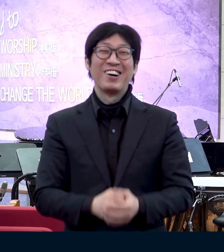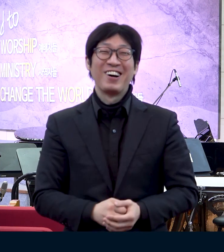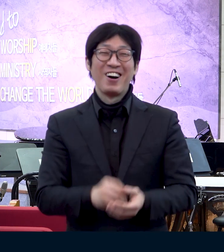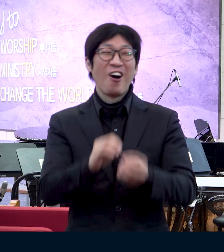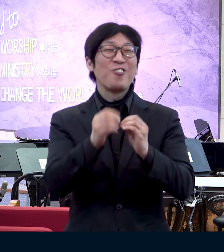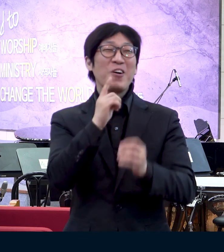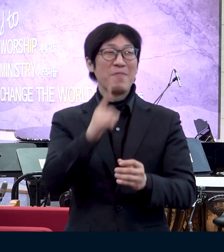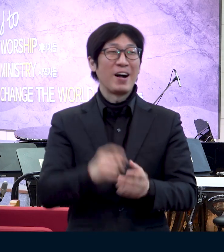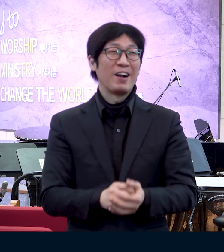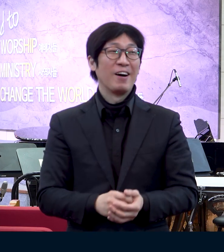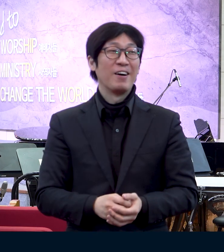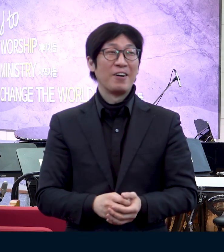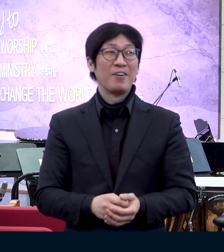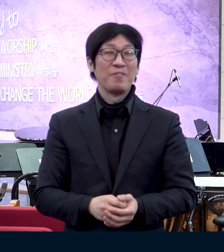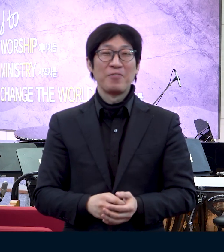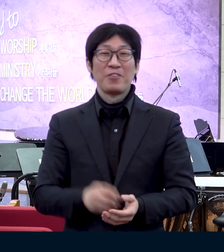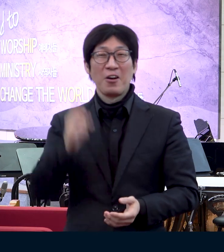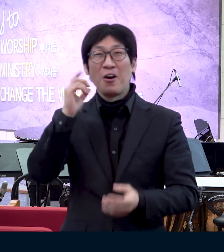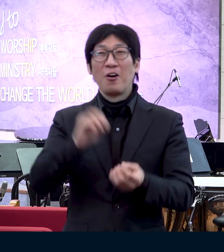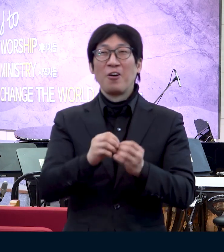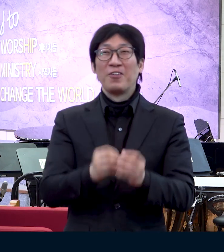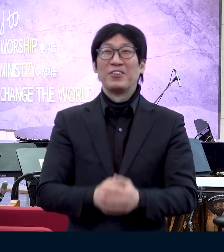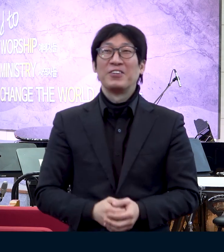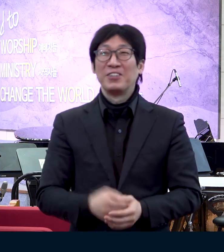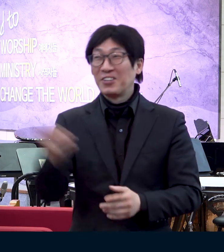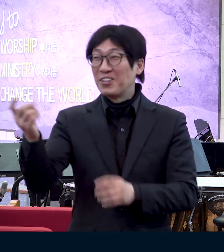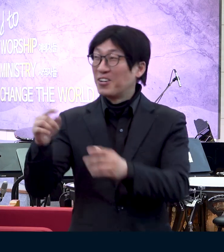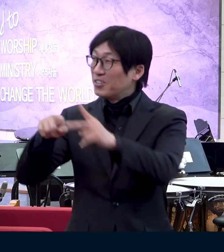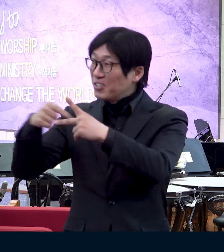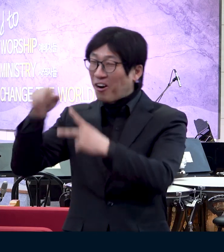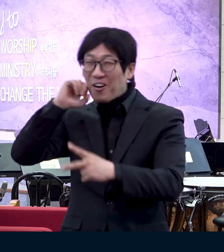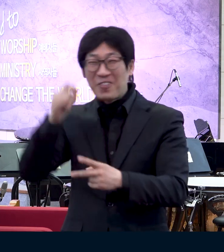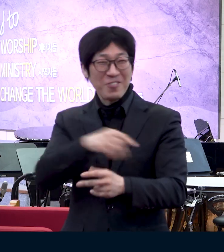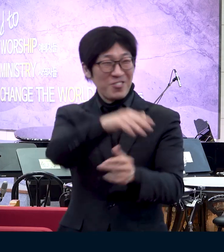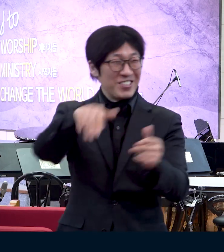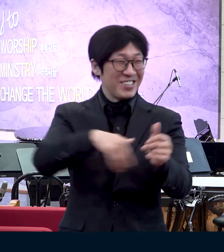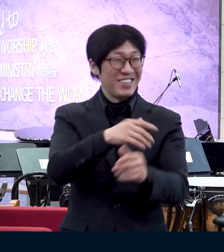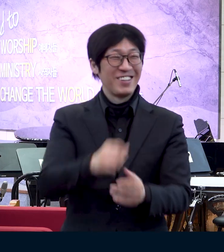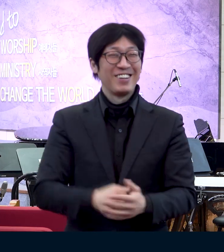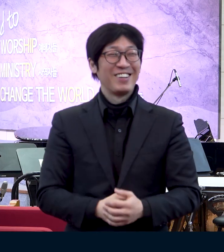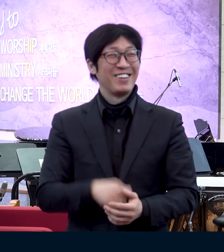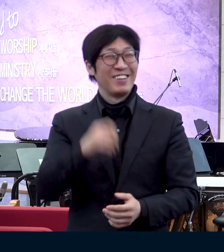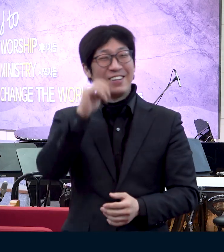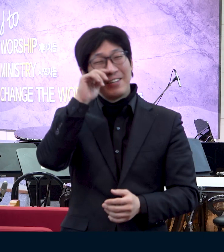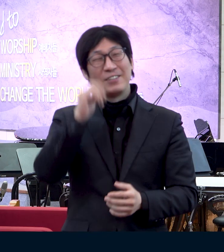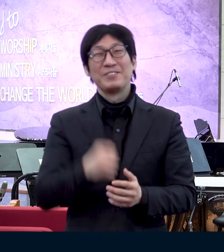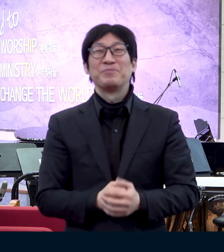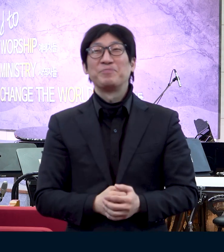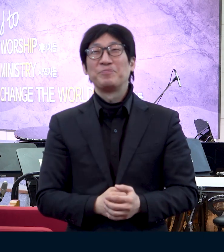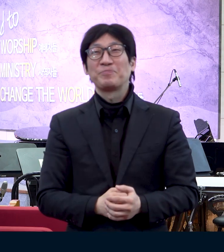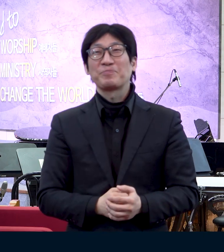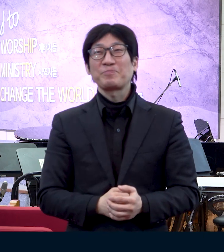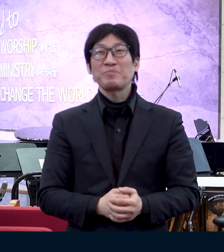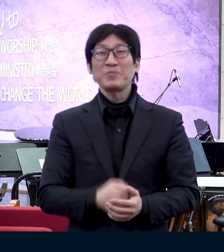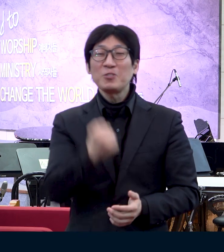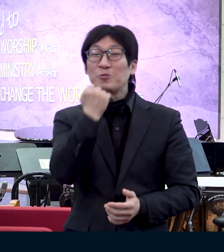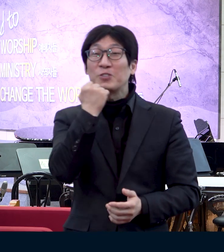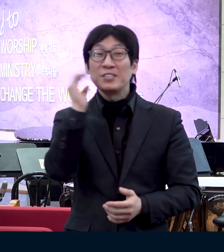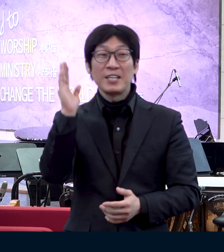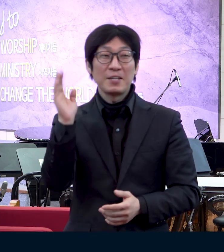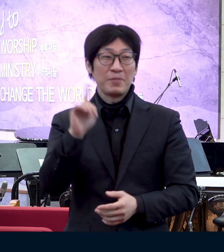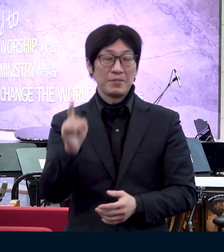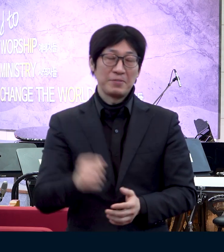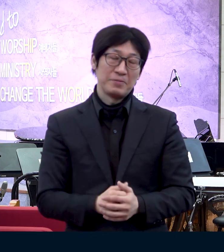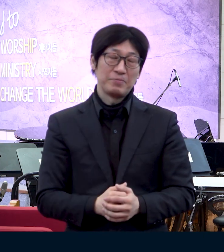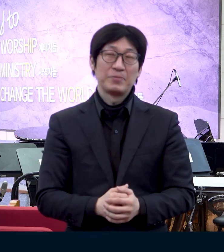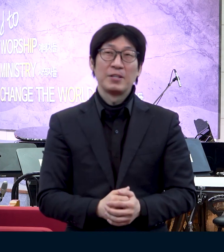되시나요? 난 다 되신다고 생각하고 있는데. 자, 그런데 이 조크는 사실 그냥